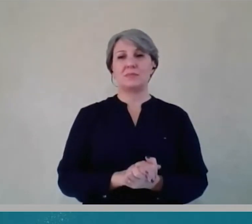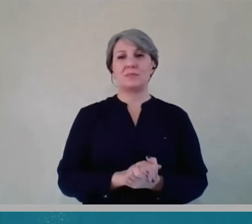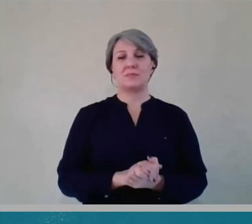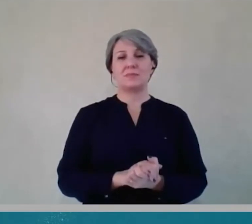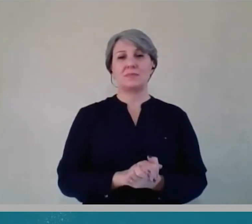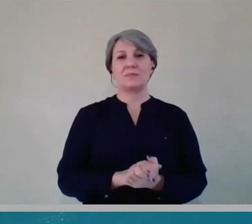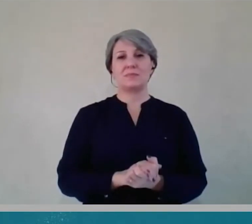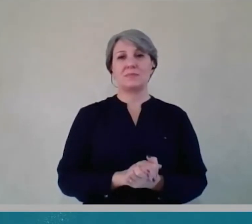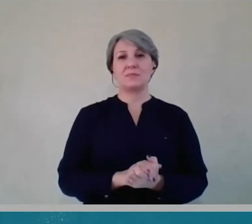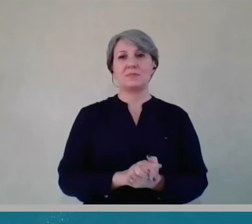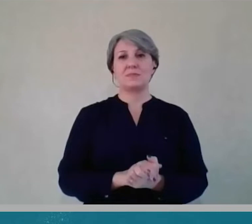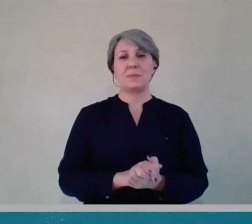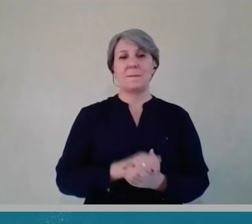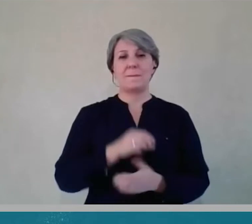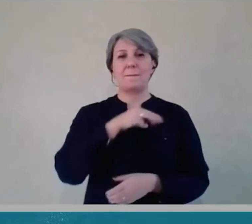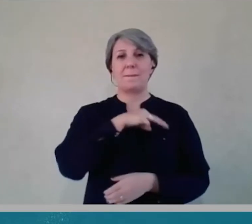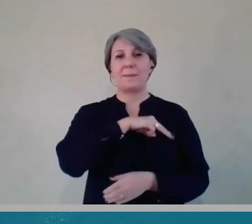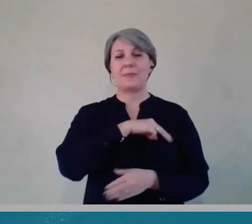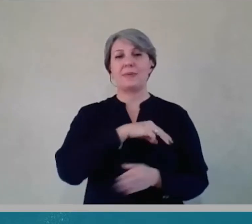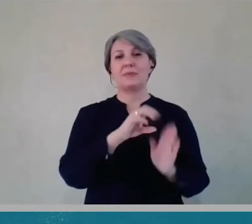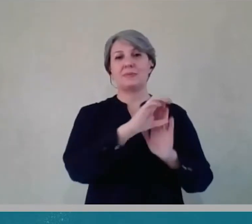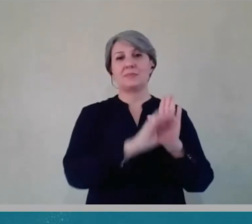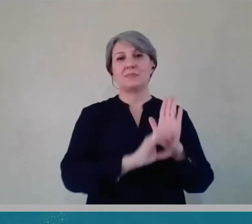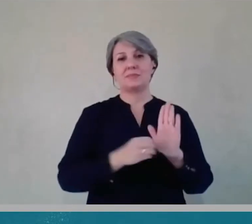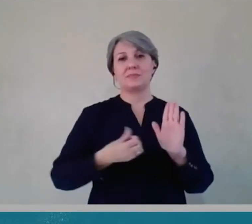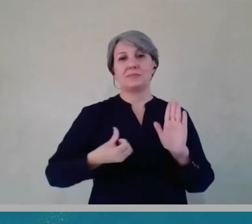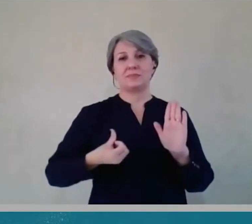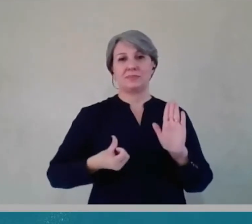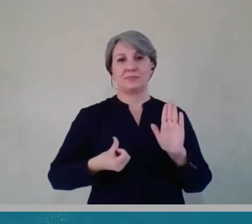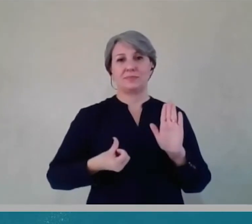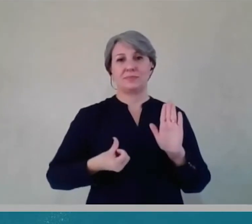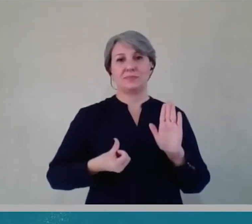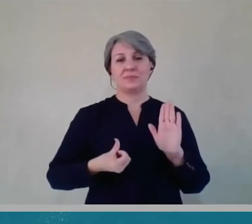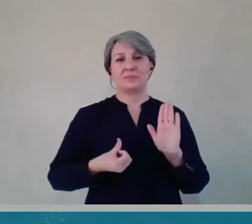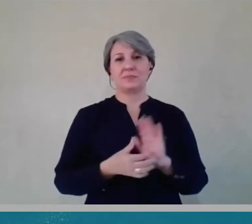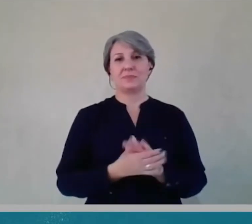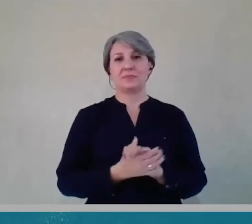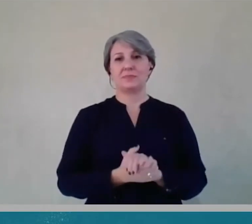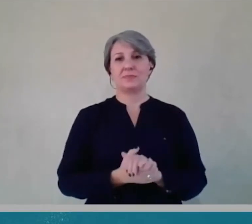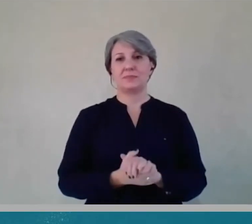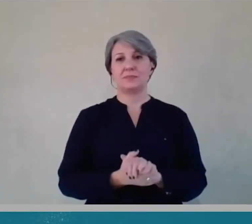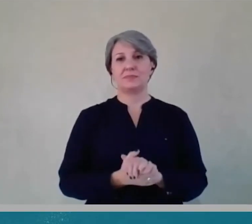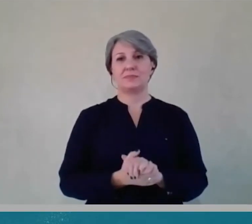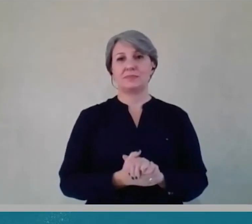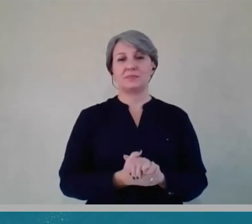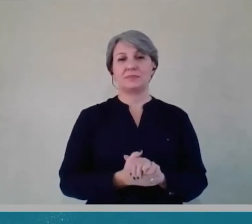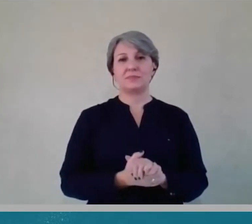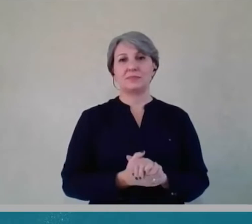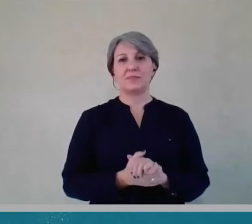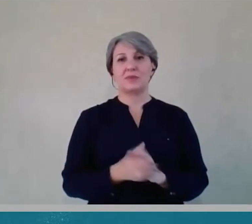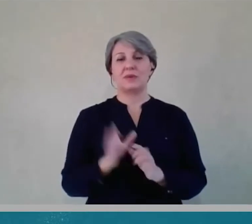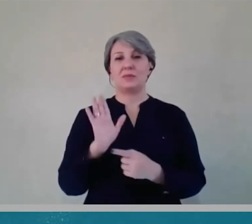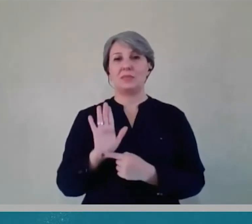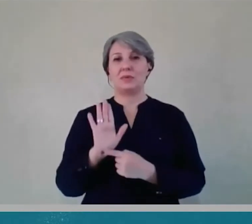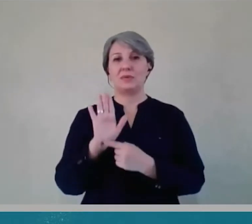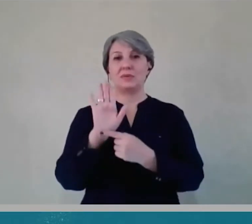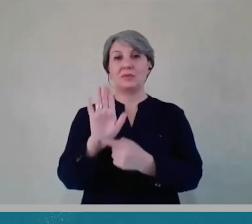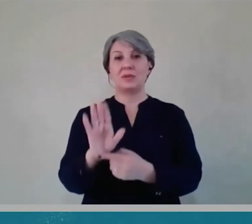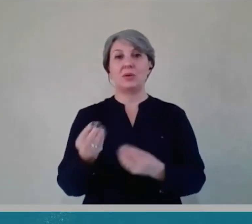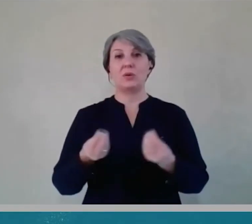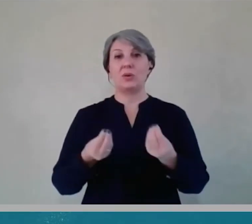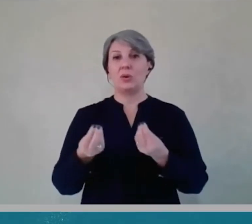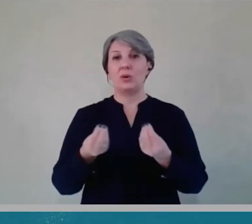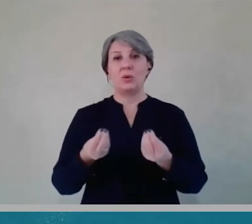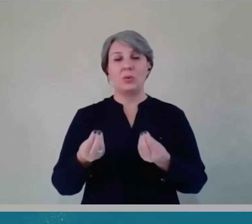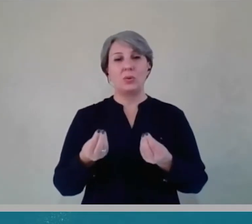Mateus 6, né? Aí, em seguida, fala de como se deve dar esmola, como se deve orar, e eu vou incluir também